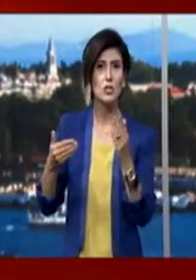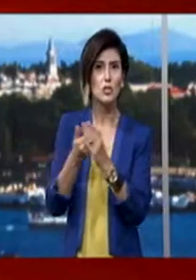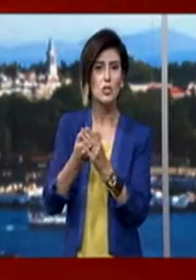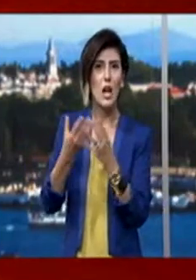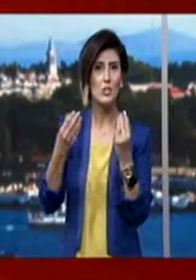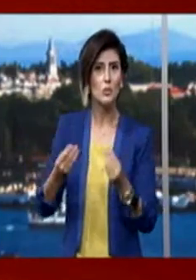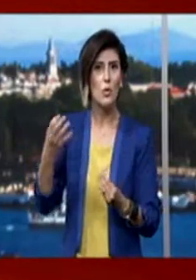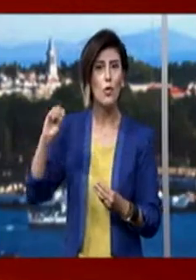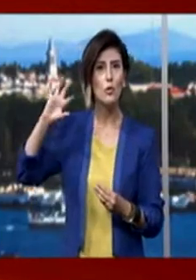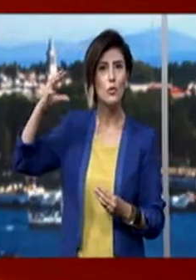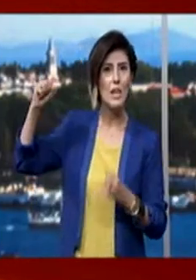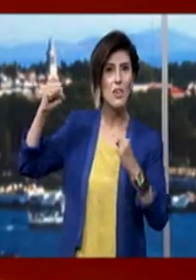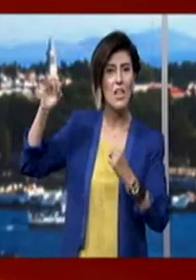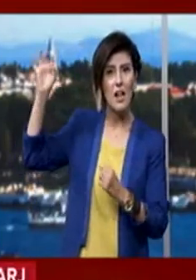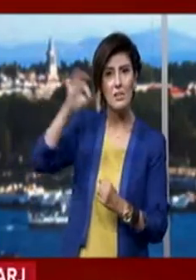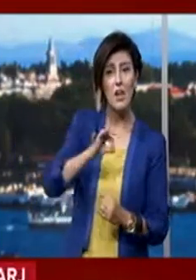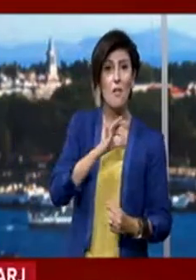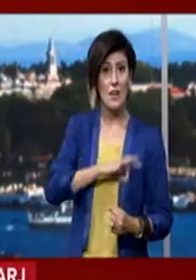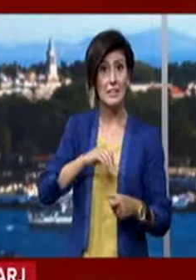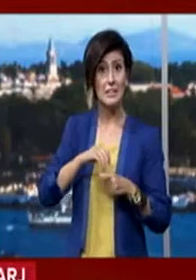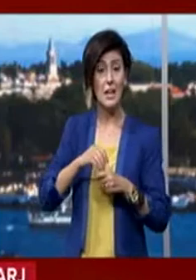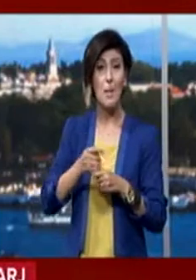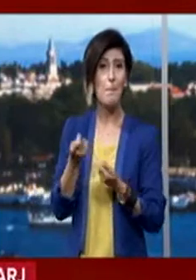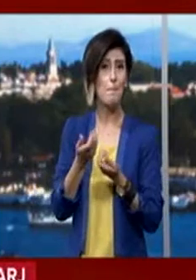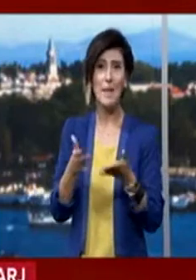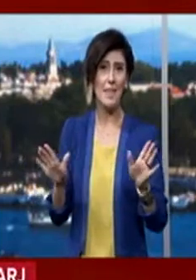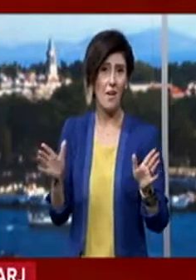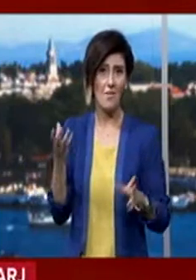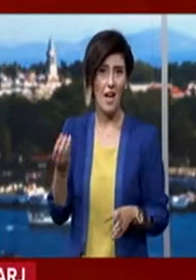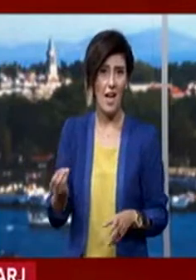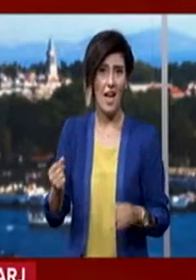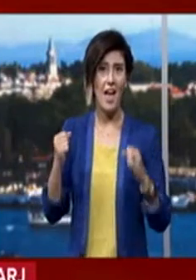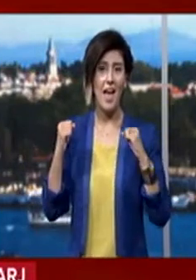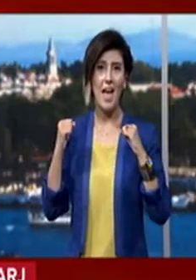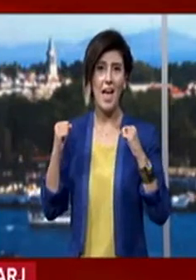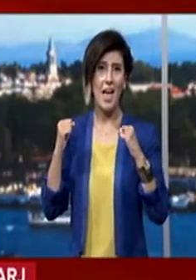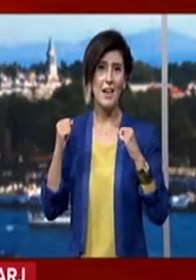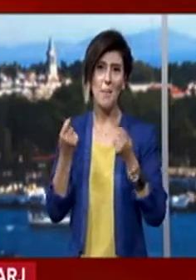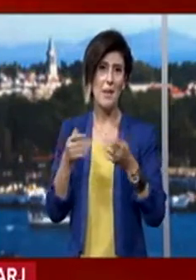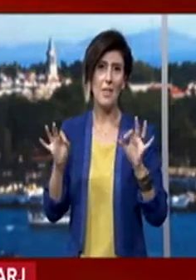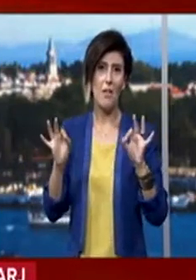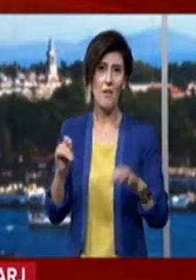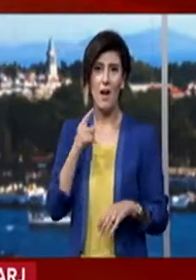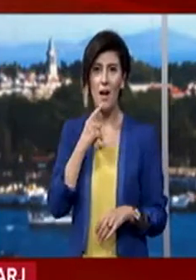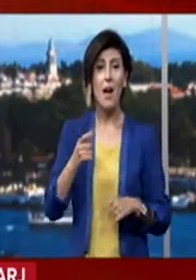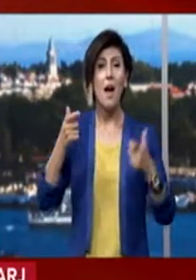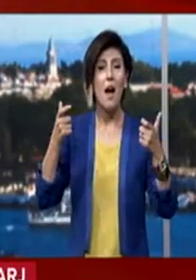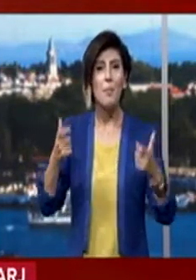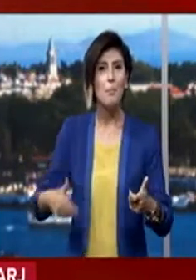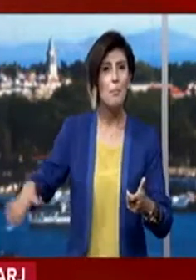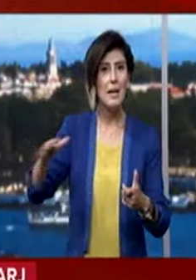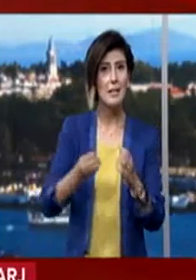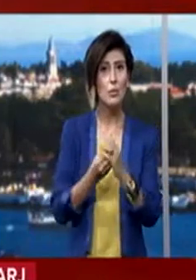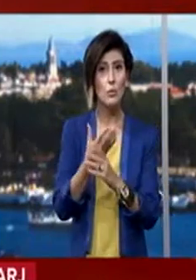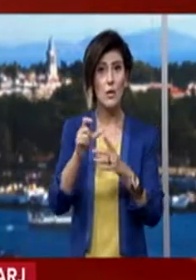edebiliyorlar. Güneş enerjisinden de faydalandığı için hakikaten bedava olan enerjiyi bedava şekilde kullanıyoruz. Meydana kurulan şarj